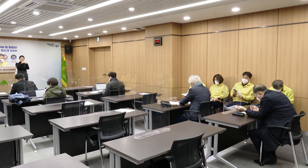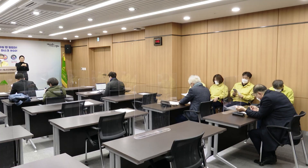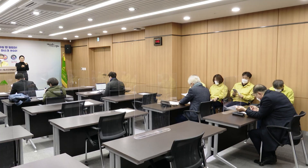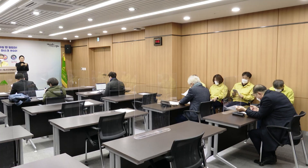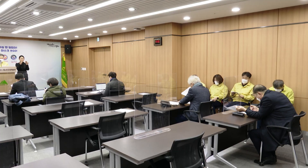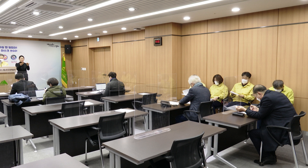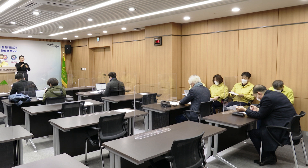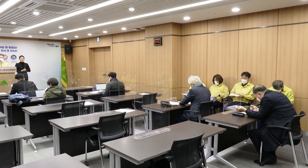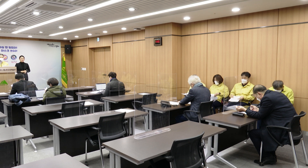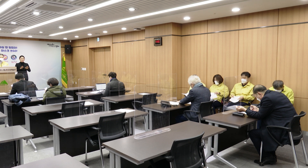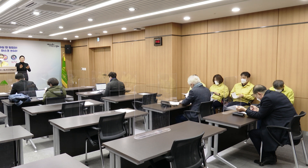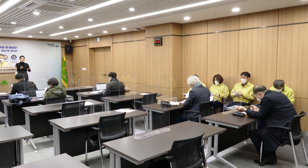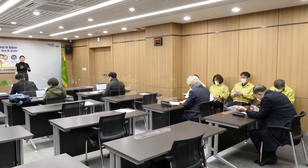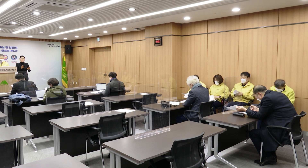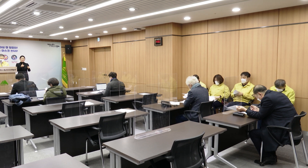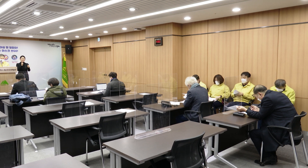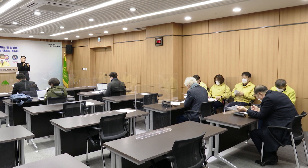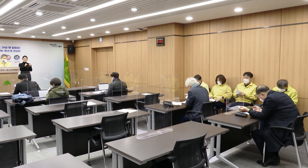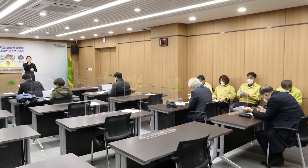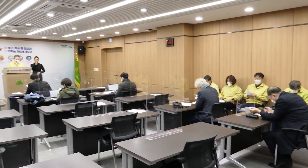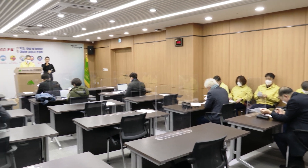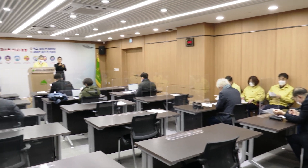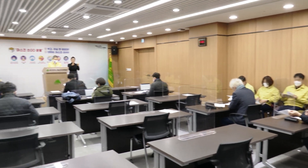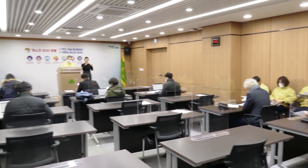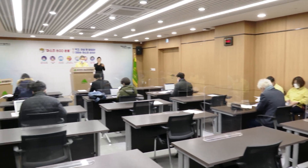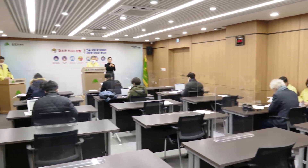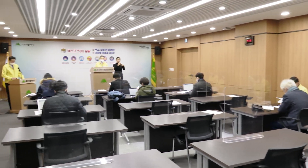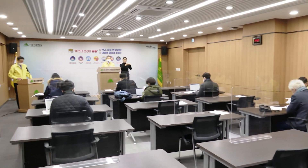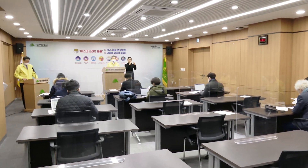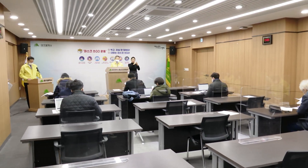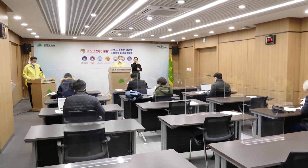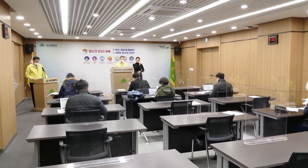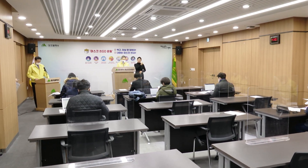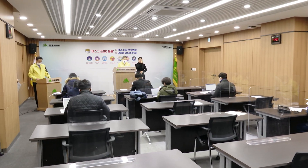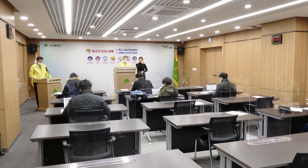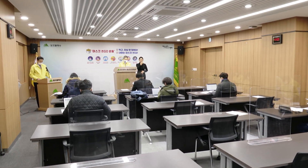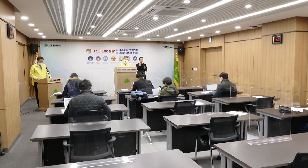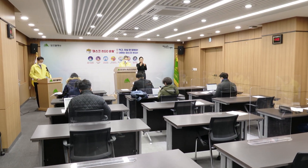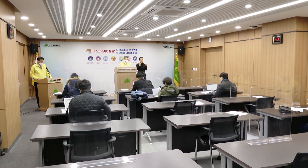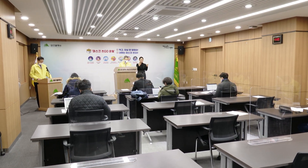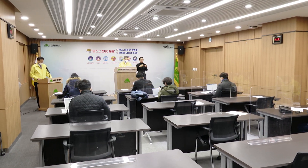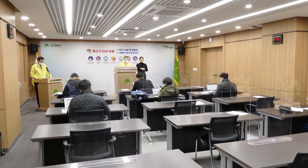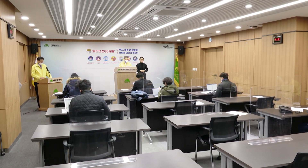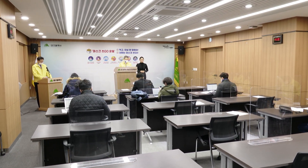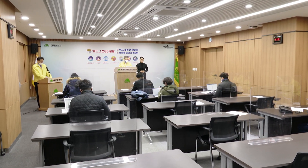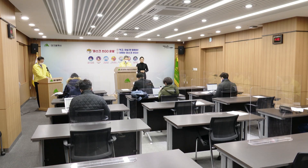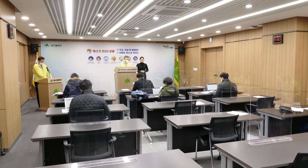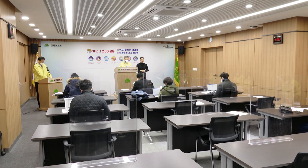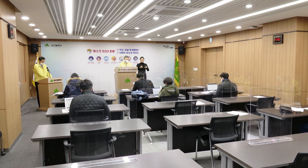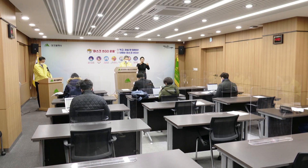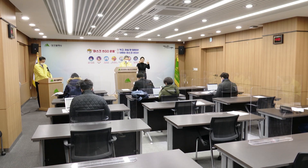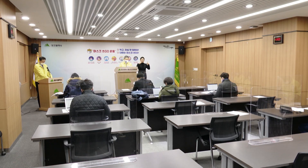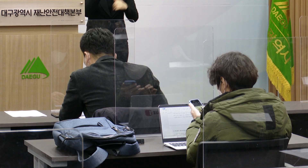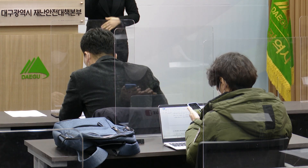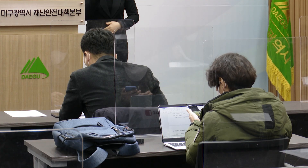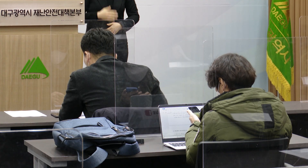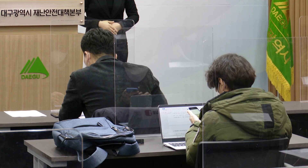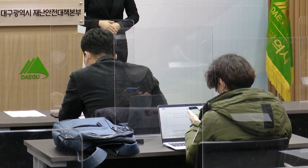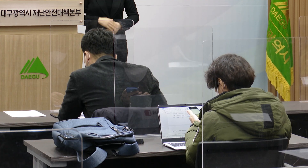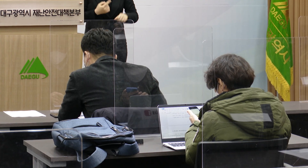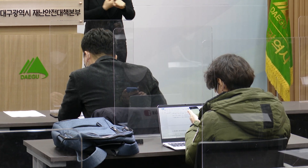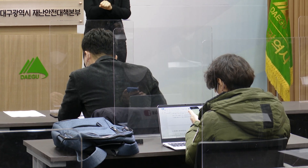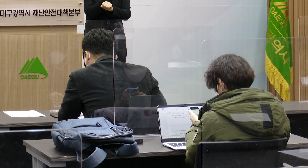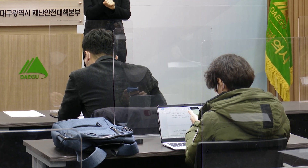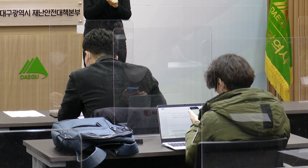7,542명입니다. 추가 확진자 22명 중 교회 관련 확진자는 4명으로 동구 소재의 교회가